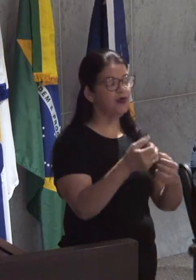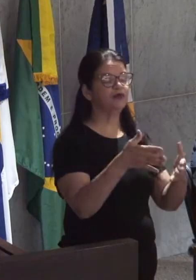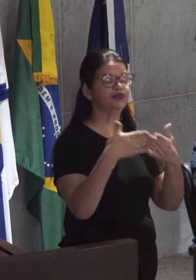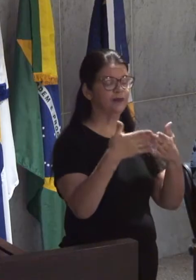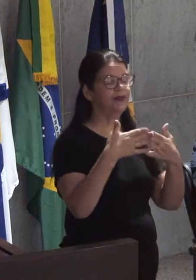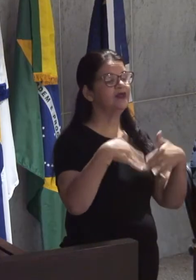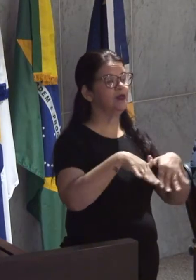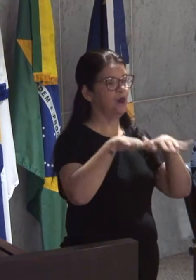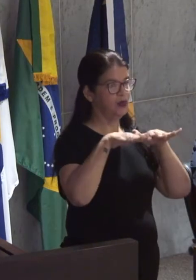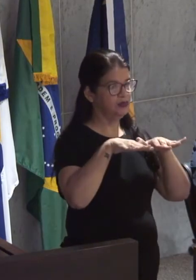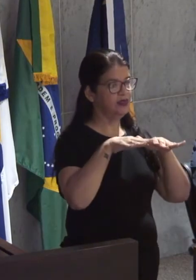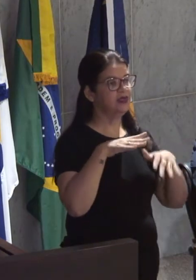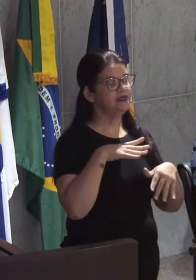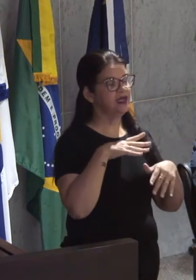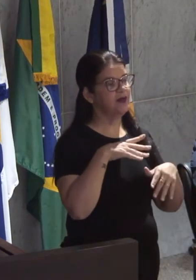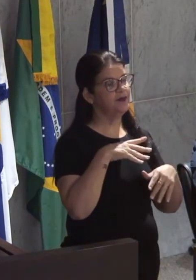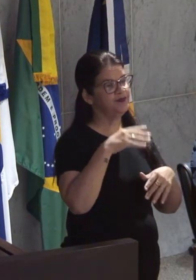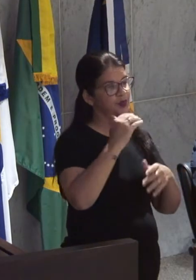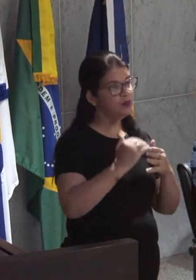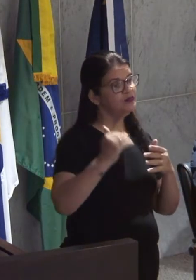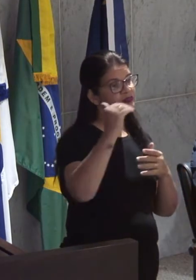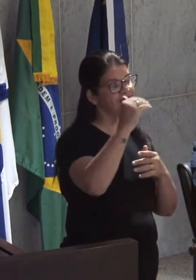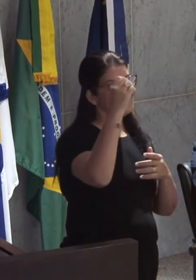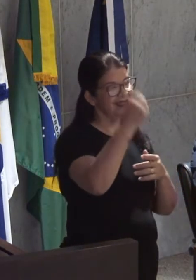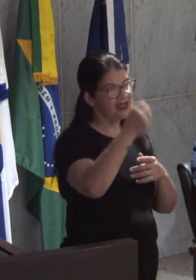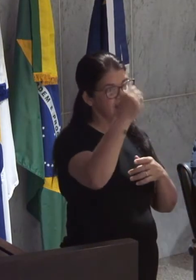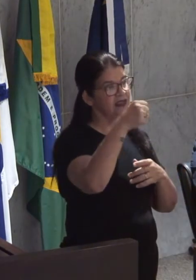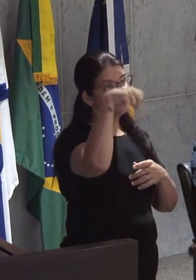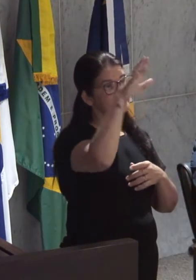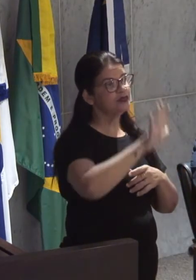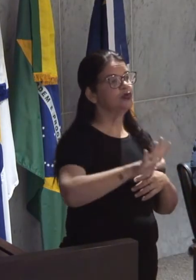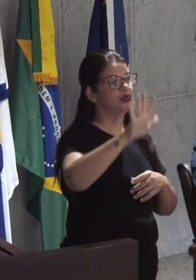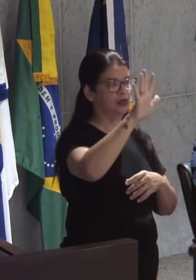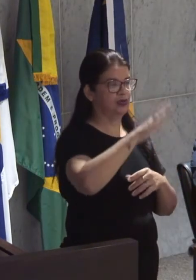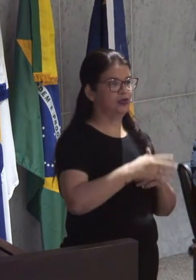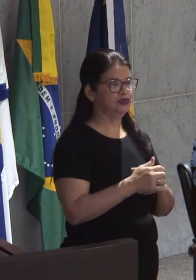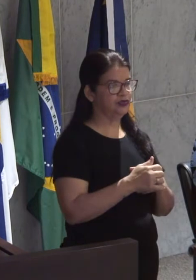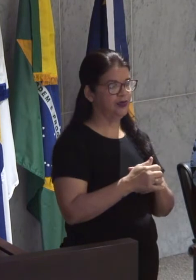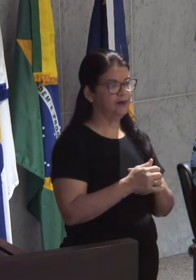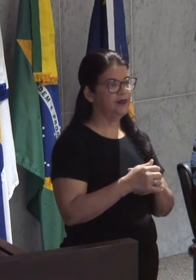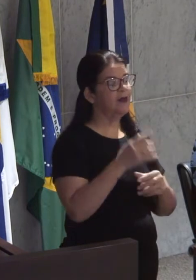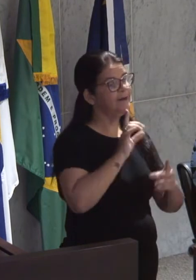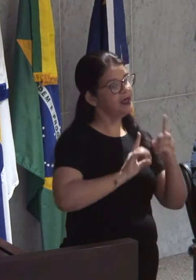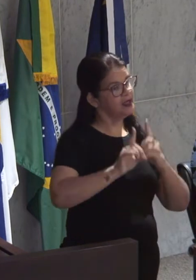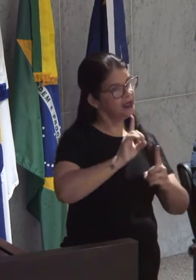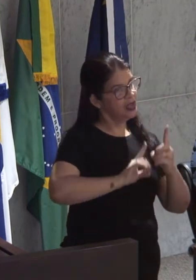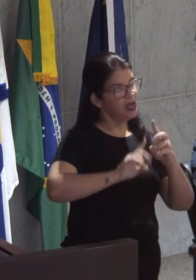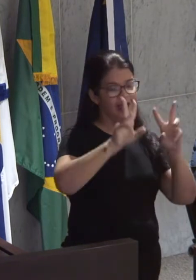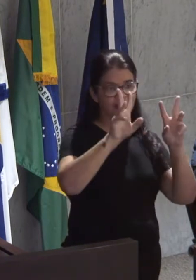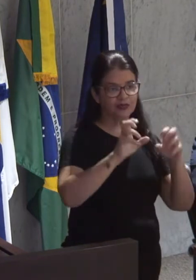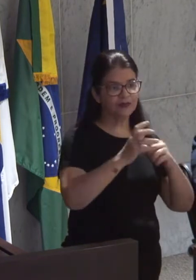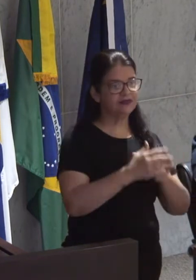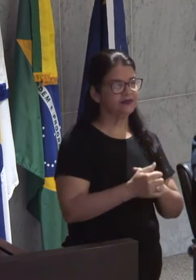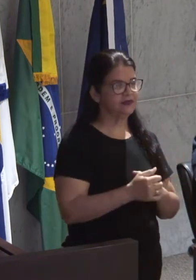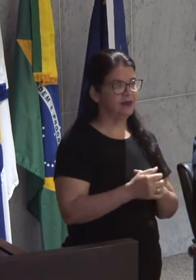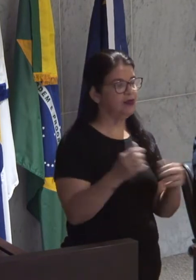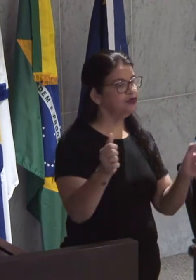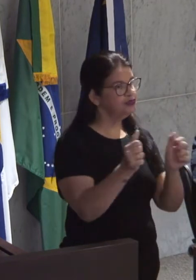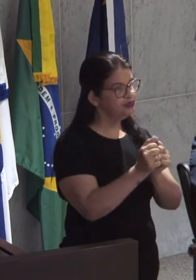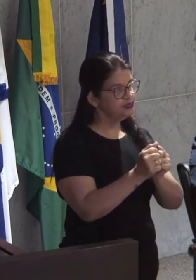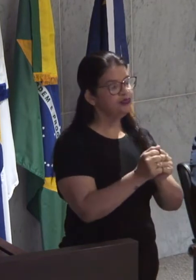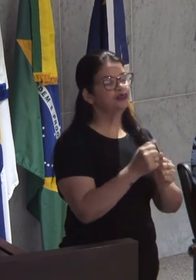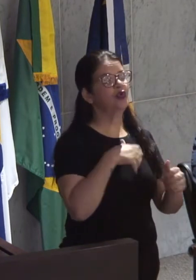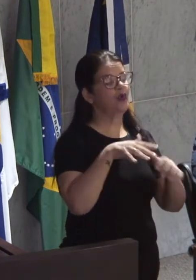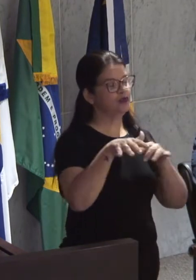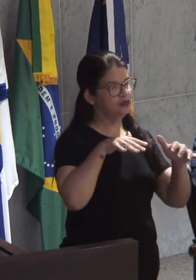pedir uma audiência com o superintendente do INSS do Nordeste para dialogar sobre esse tema, juntamente com